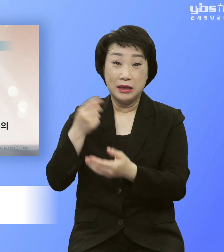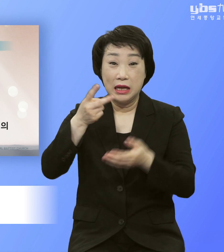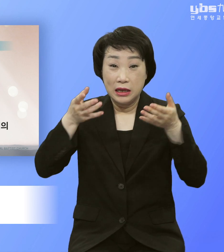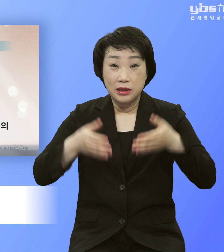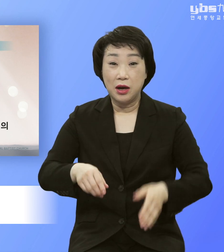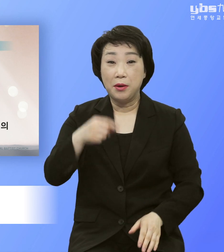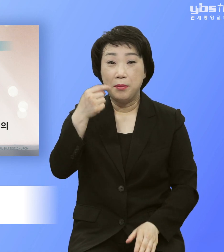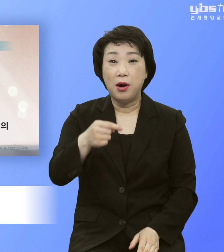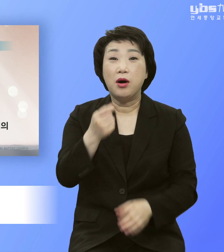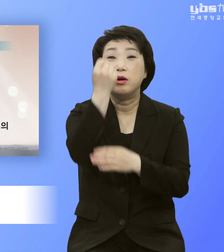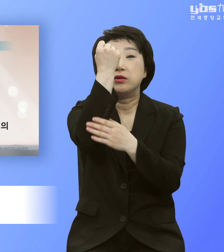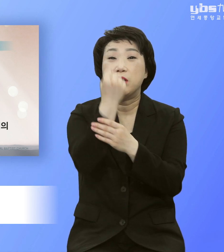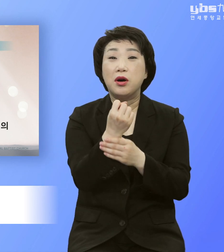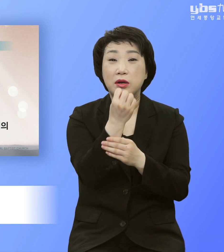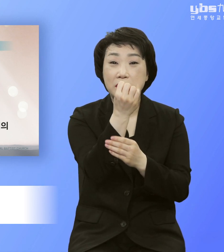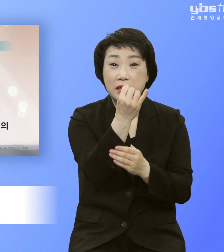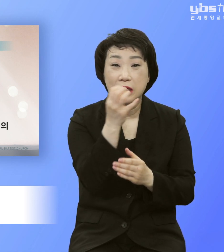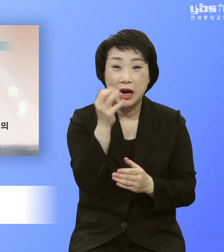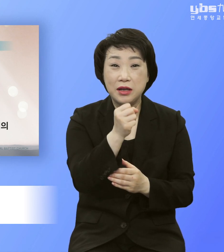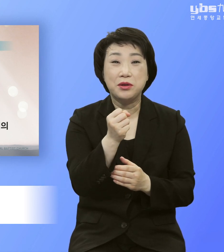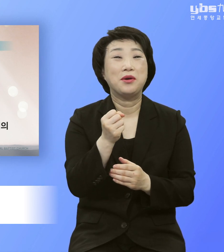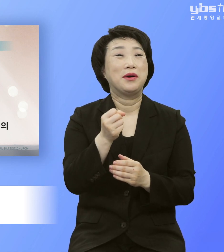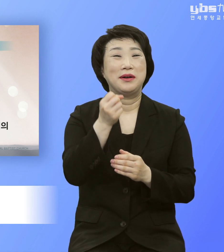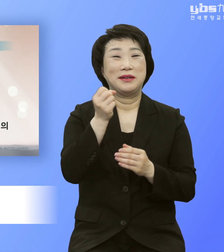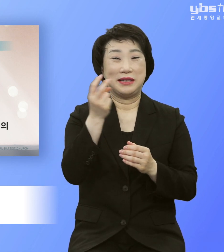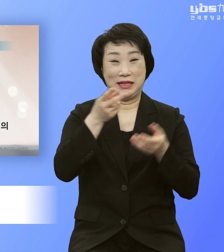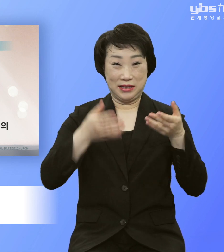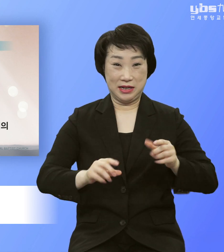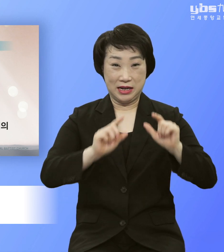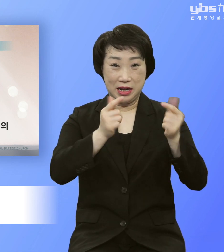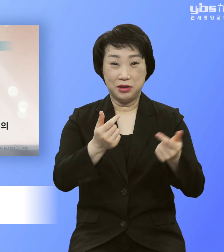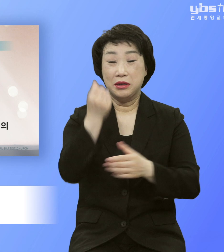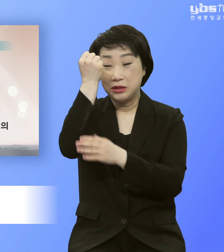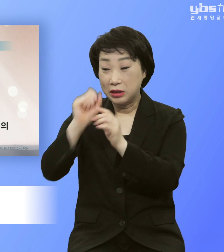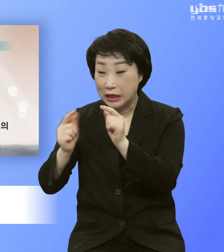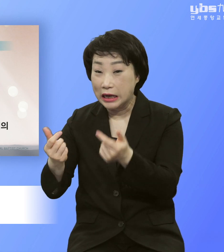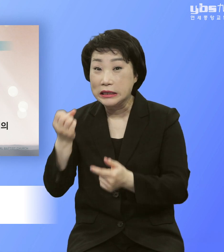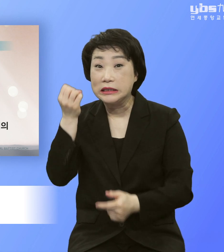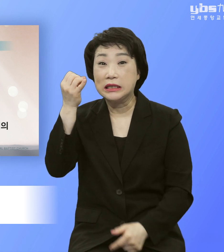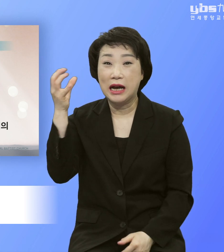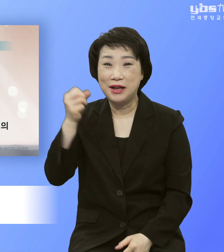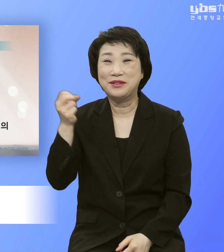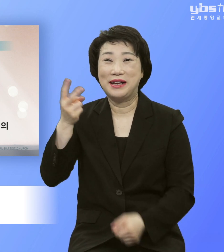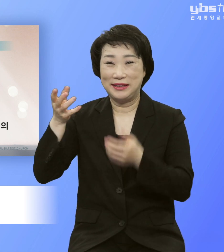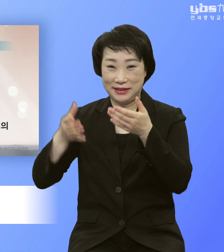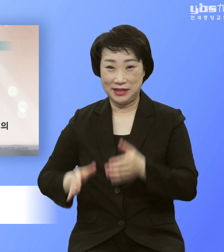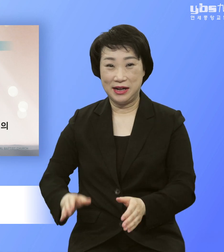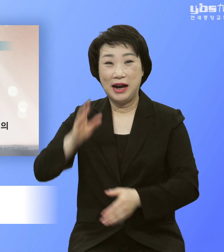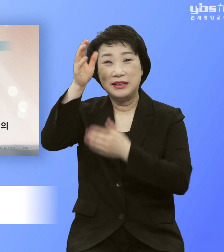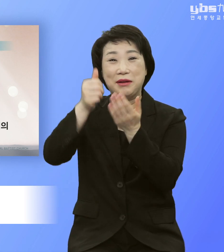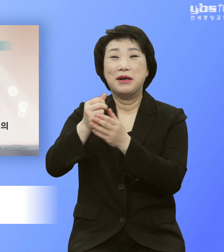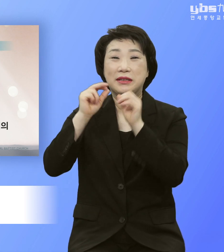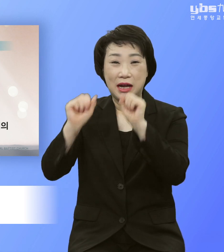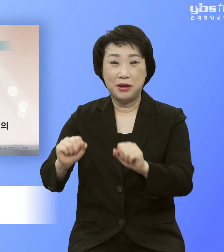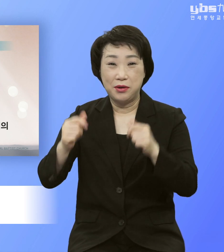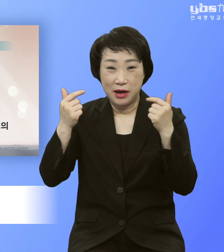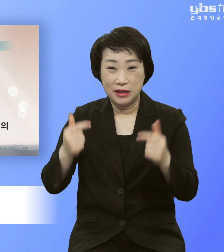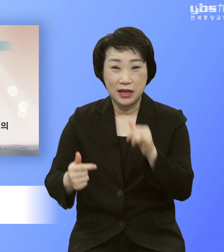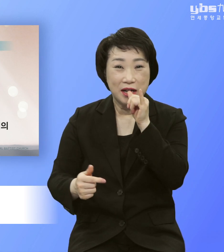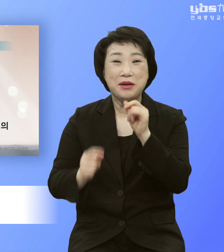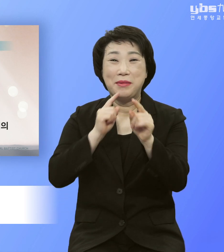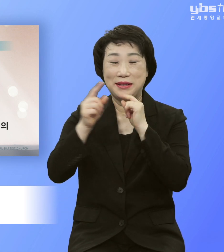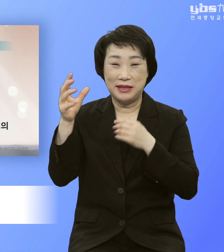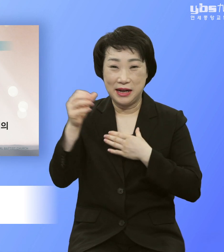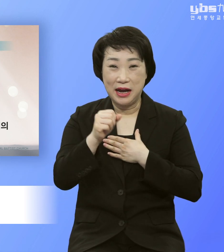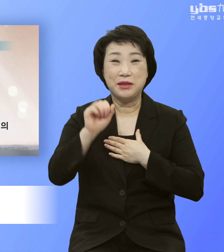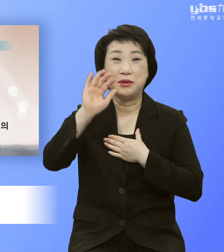사랑하나 너희가 거듭난 것이 썩어질 씨로 된 것이 아니요 썩지 아니할 씨로 된 것이니 하나님의